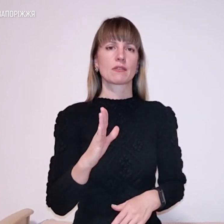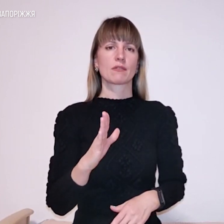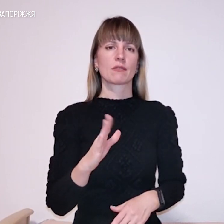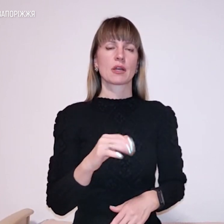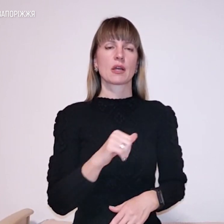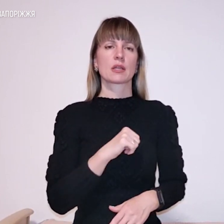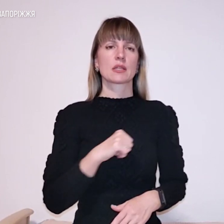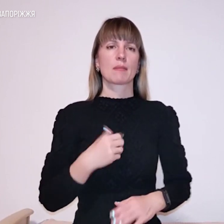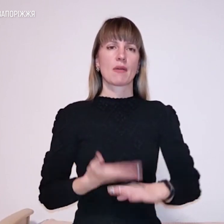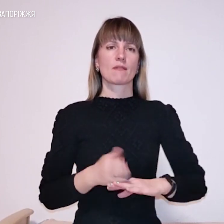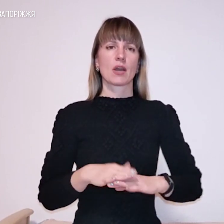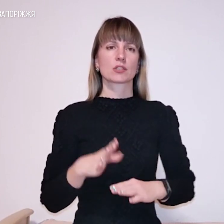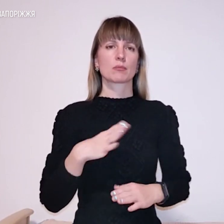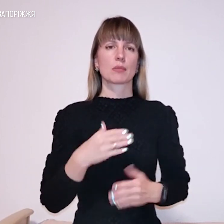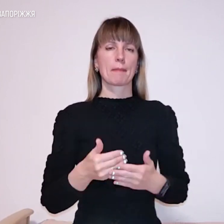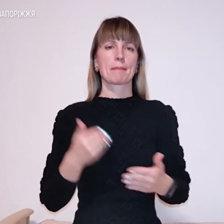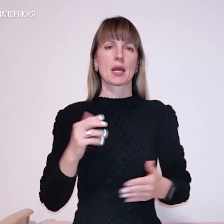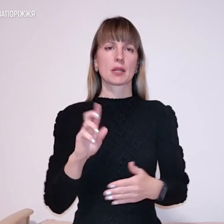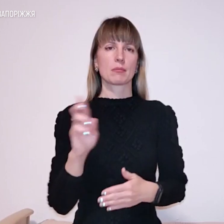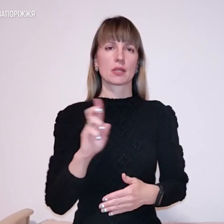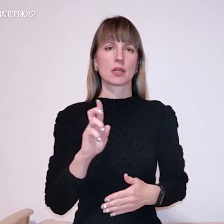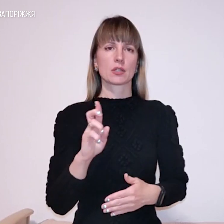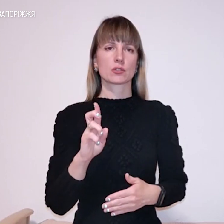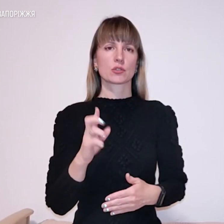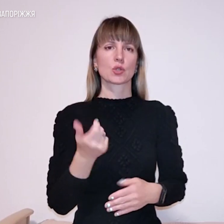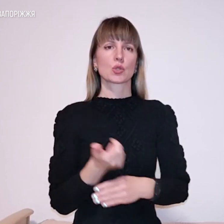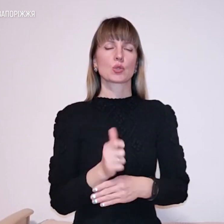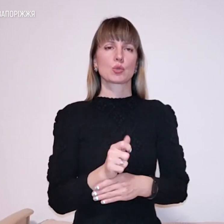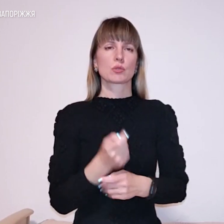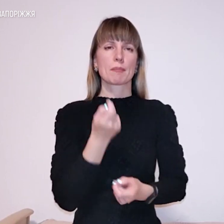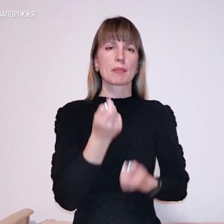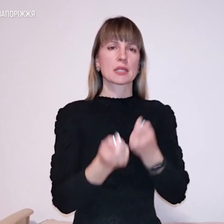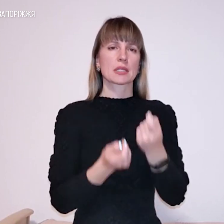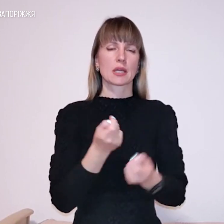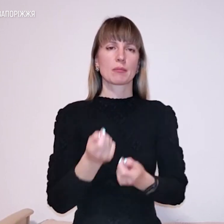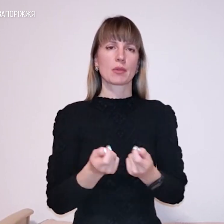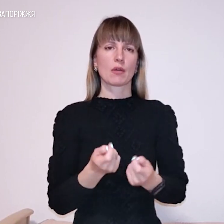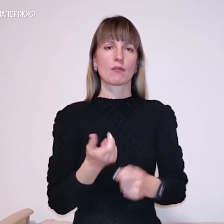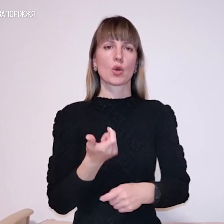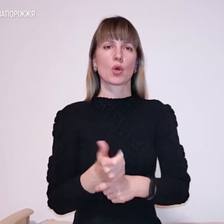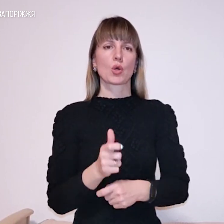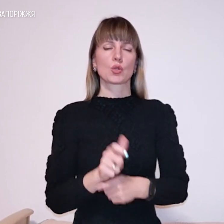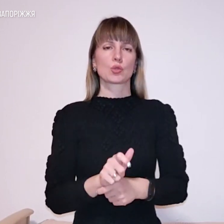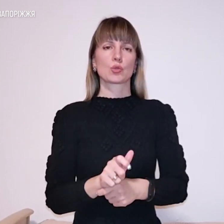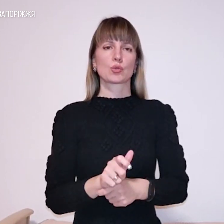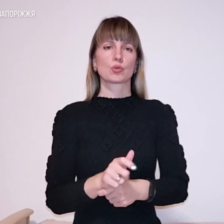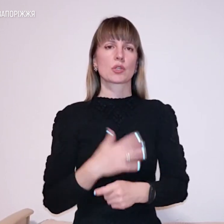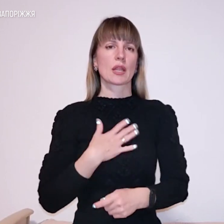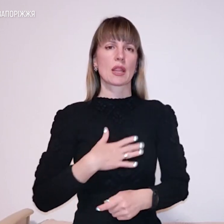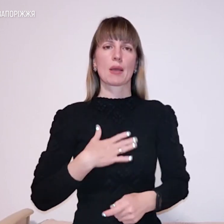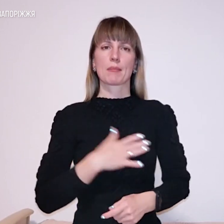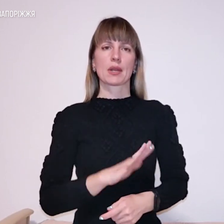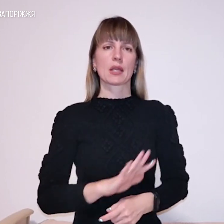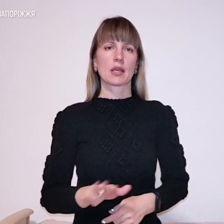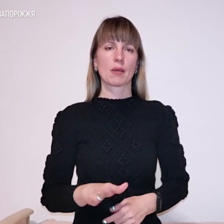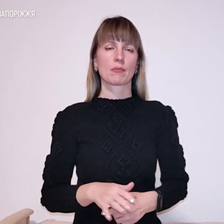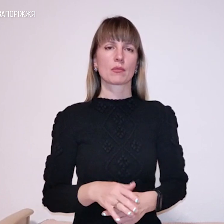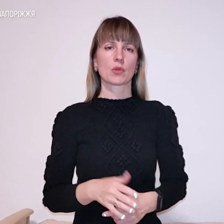Найважчий був перед самим Бердянськом. Дуже прискіпливо, дуже приємно. Так роздягали,